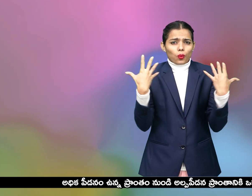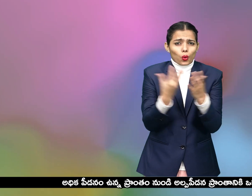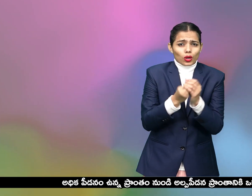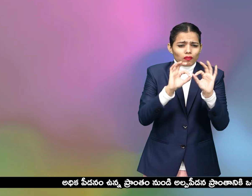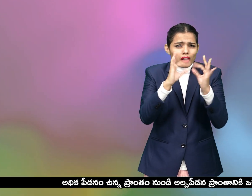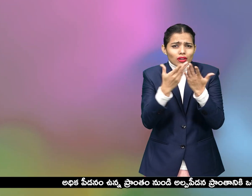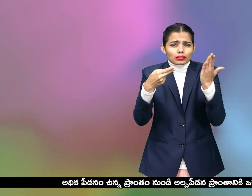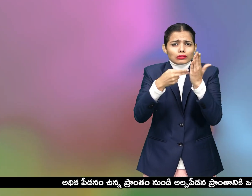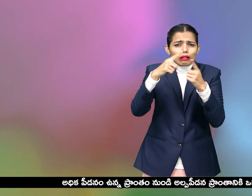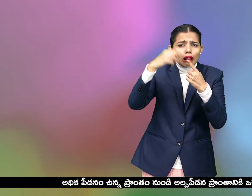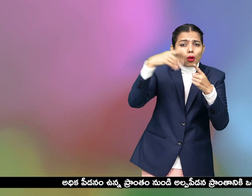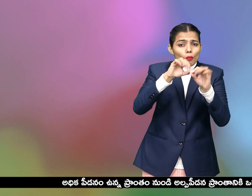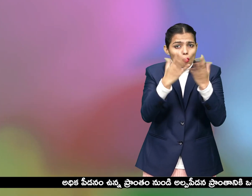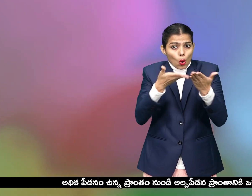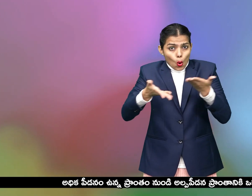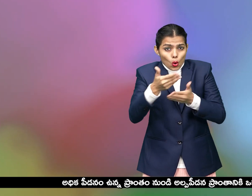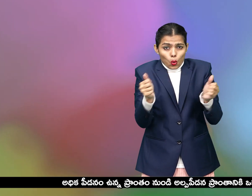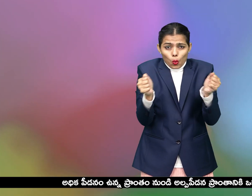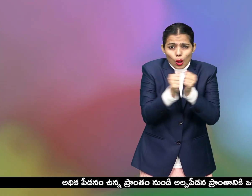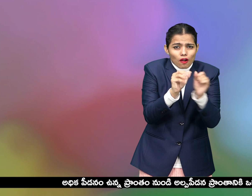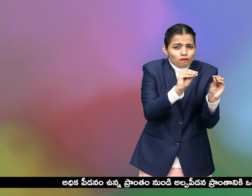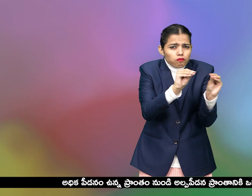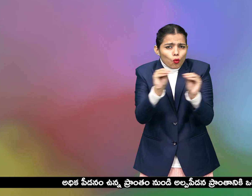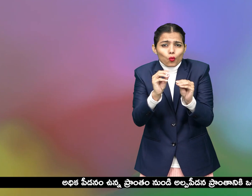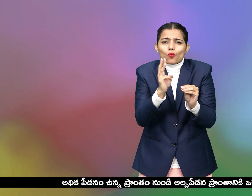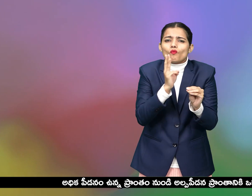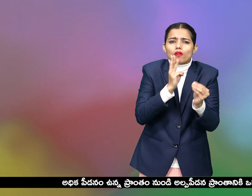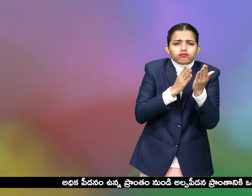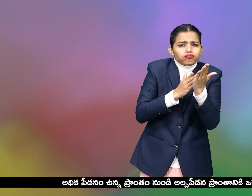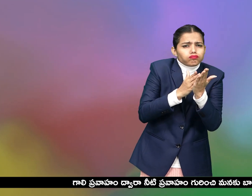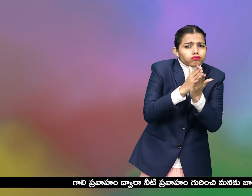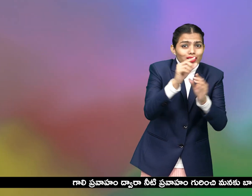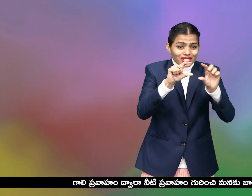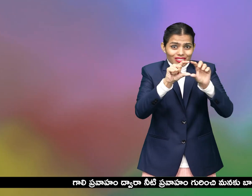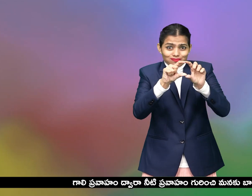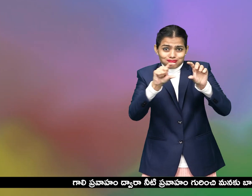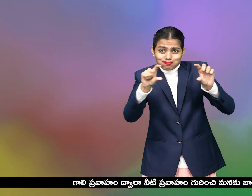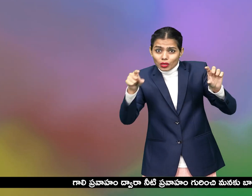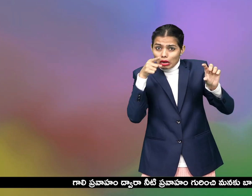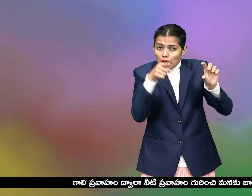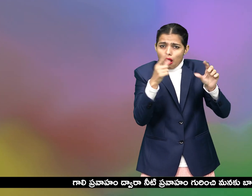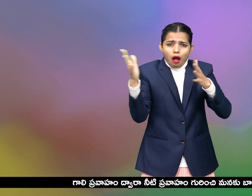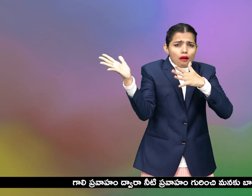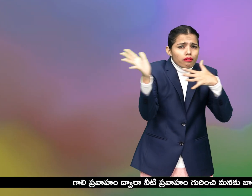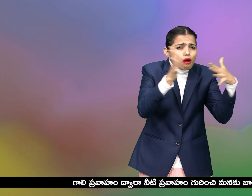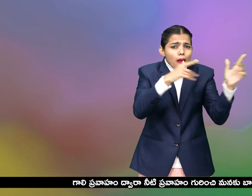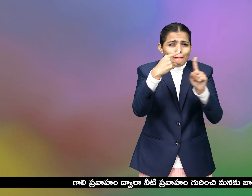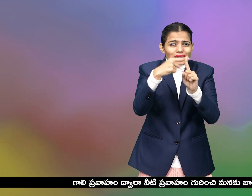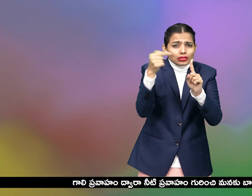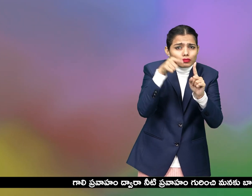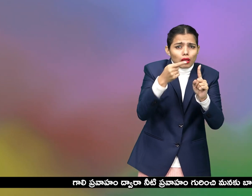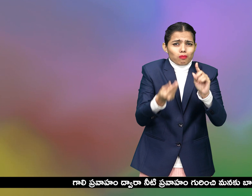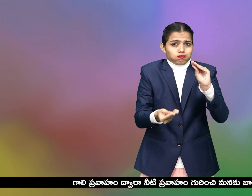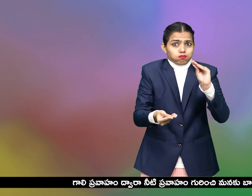అధిక పీడనం ఉన్న ప్రాంతం నుండి అల్పపీడన ప్రాంతానికి ఒక ఛానల్ లేదా గాలి ప్రవాహం ద్వారా నీటి ప్రవాహం